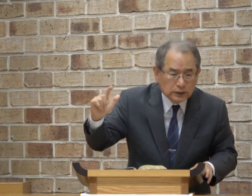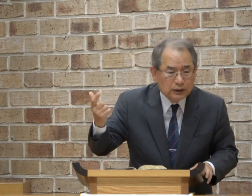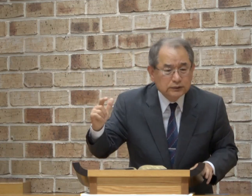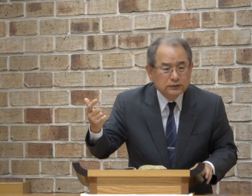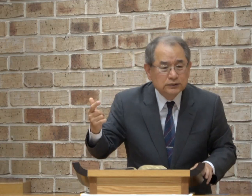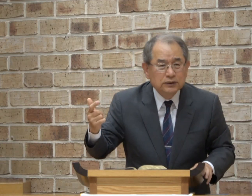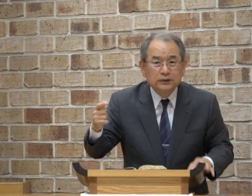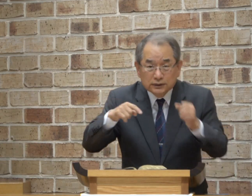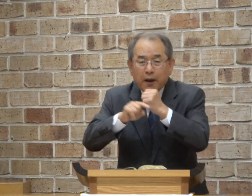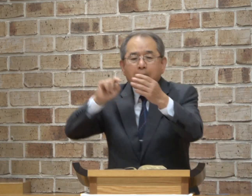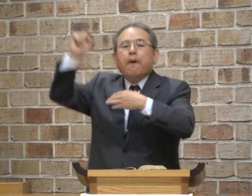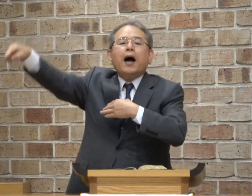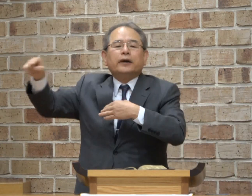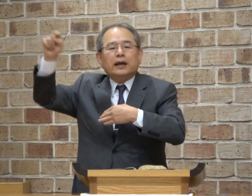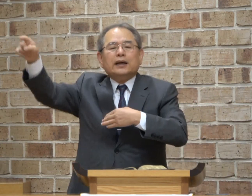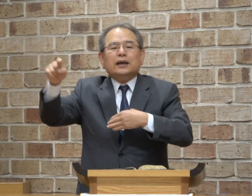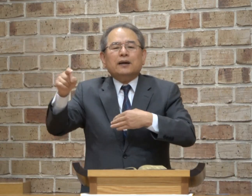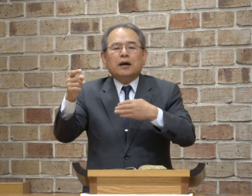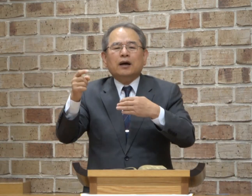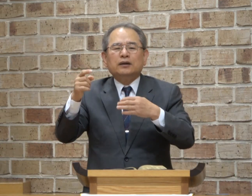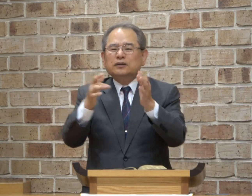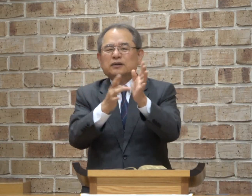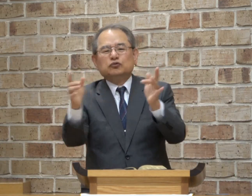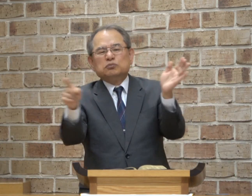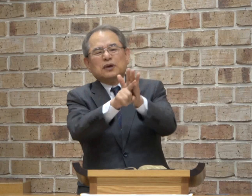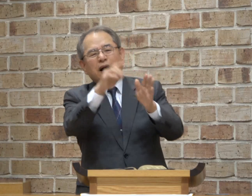그것은 예수님의 구원을 받은 사람, 구원받은 사람이 아닙니다.